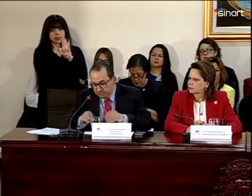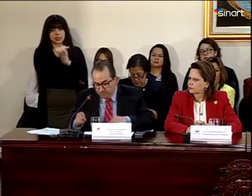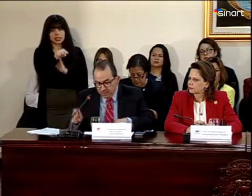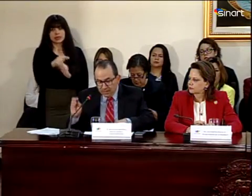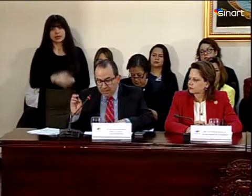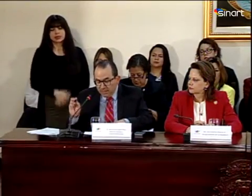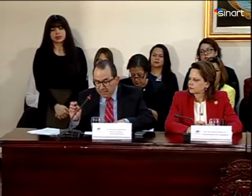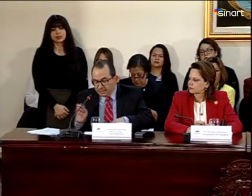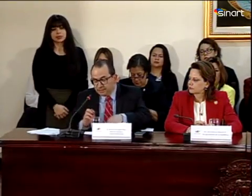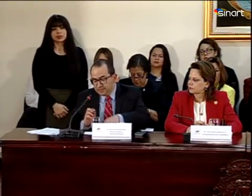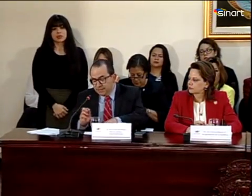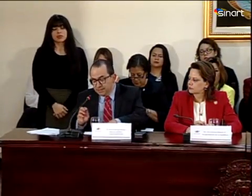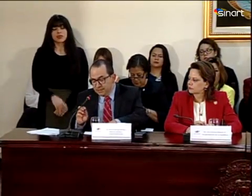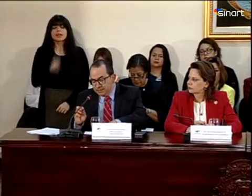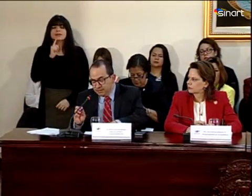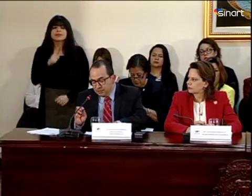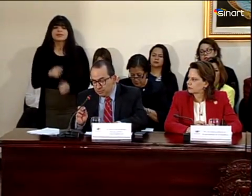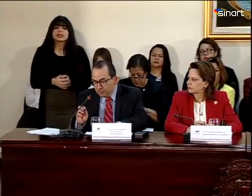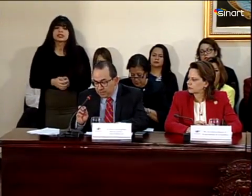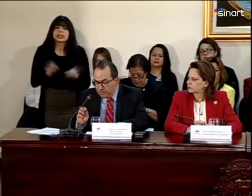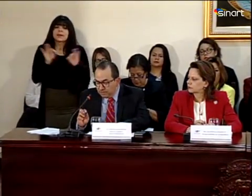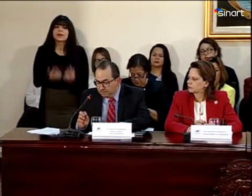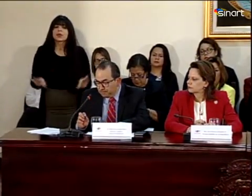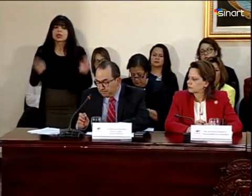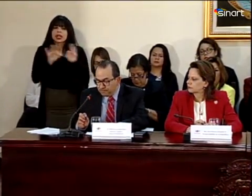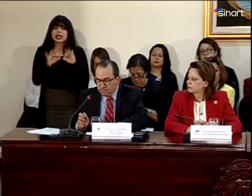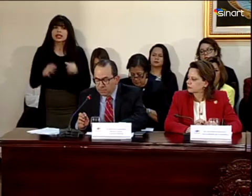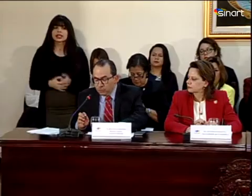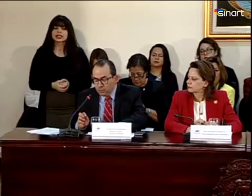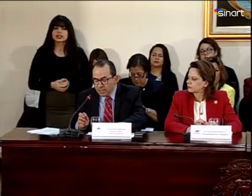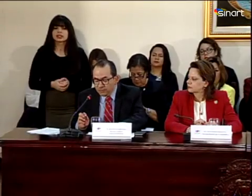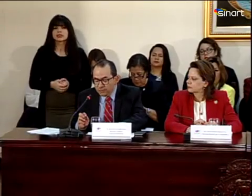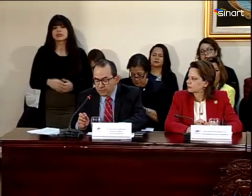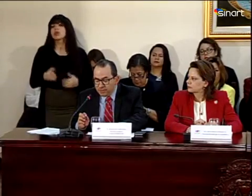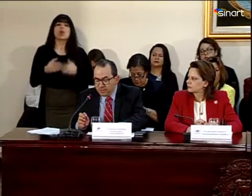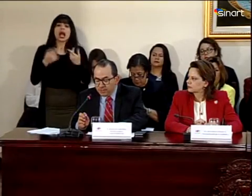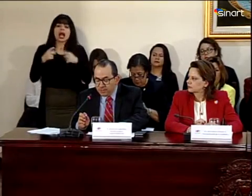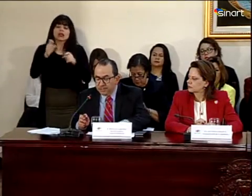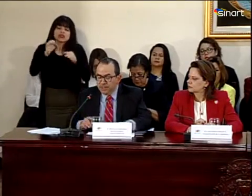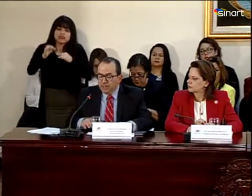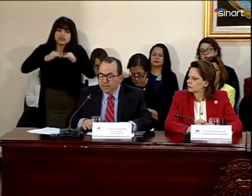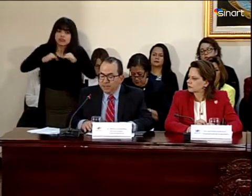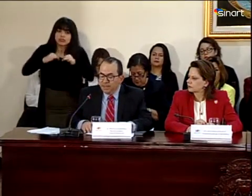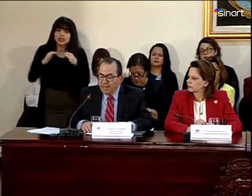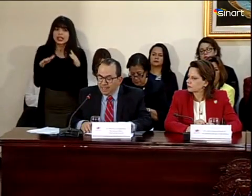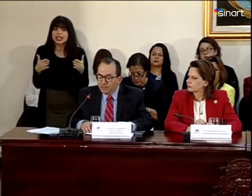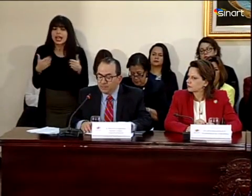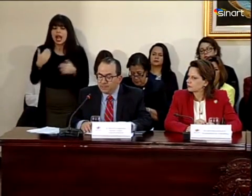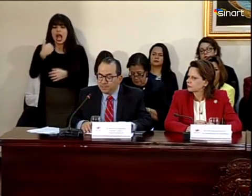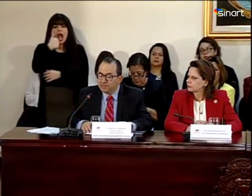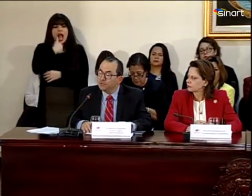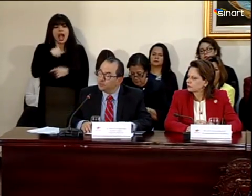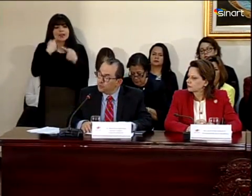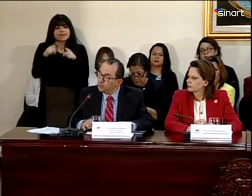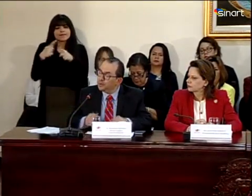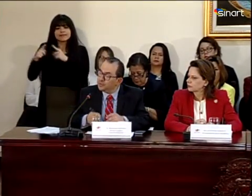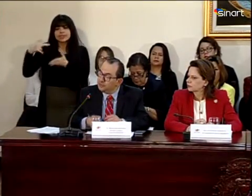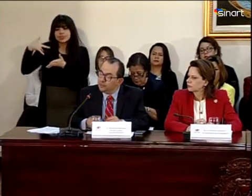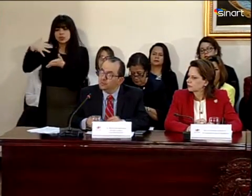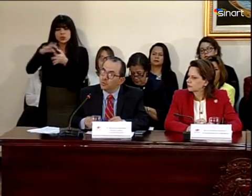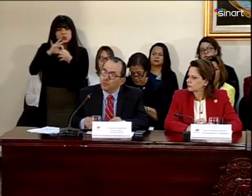Legislativa. Es importante, en todo caso, mencionar que hay una serie de